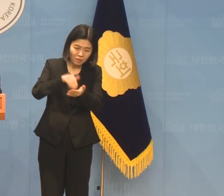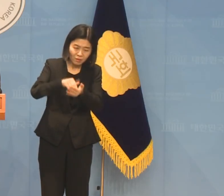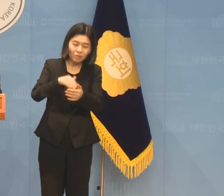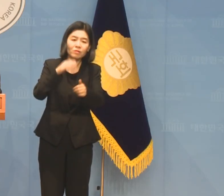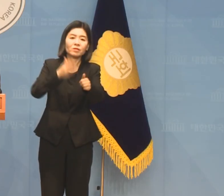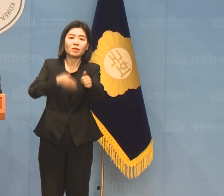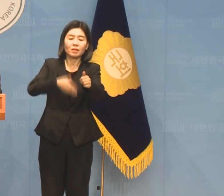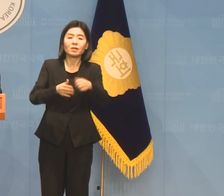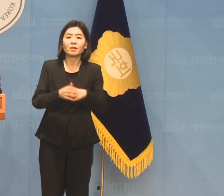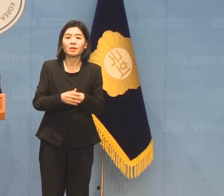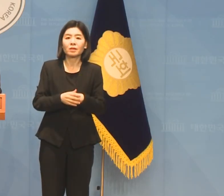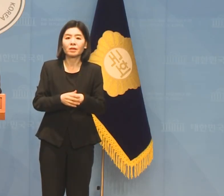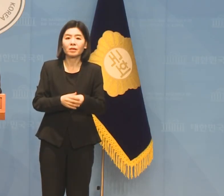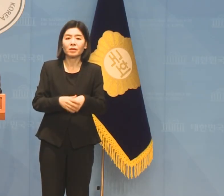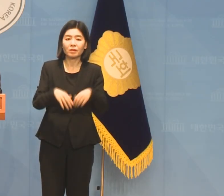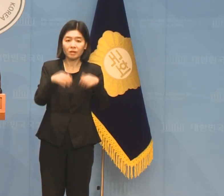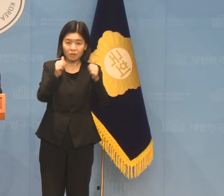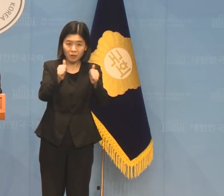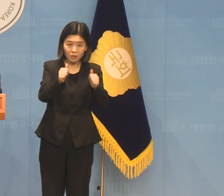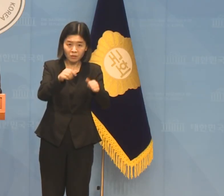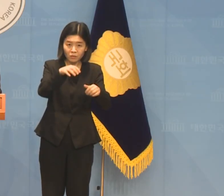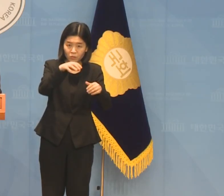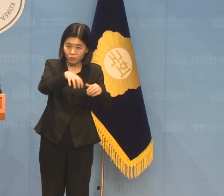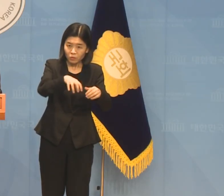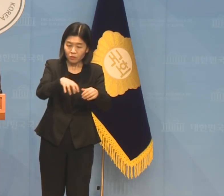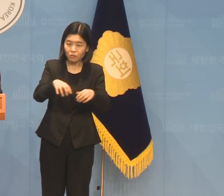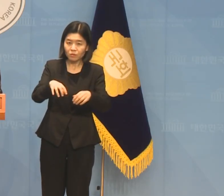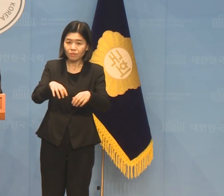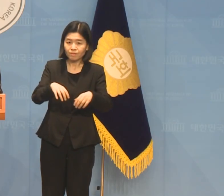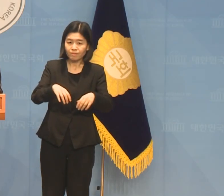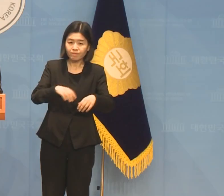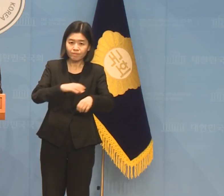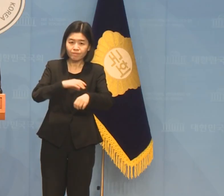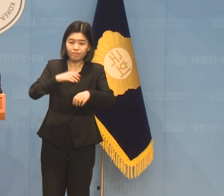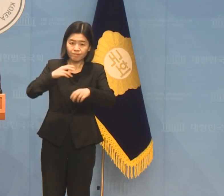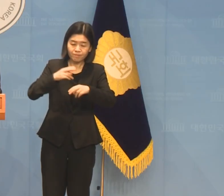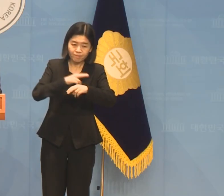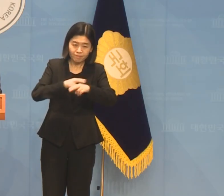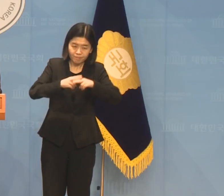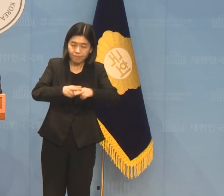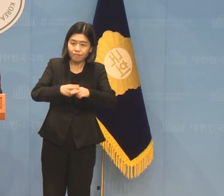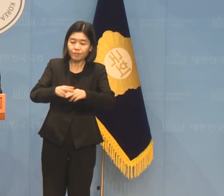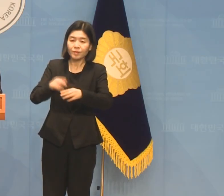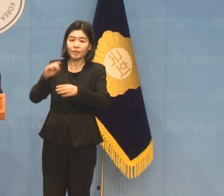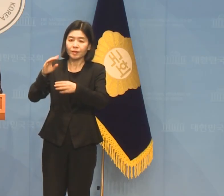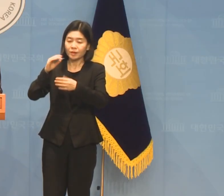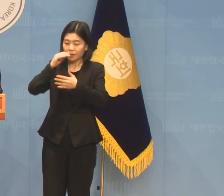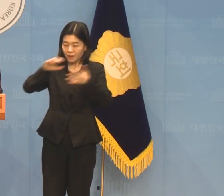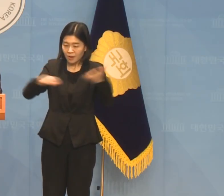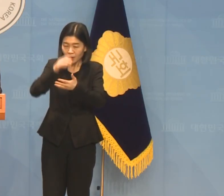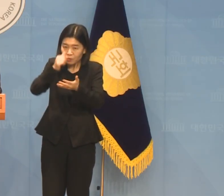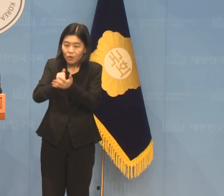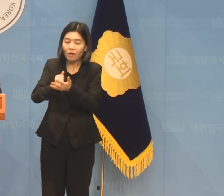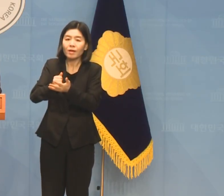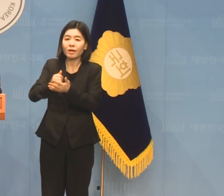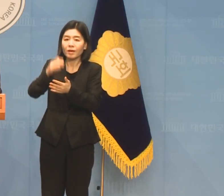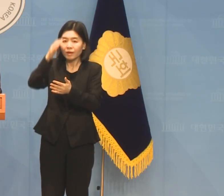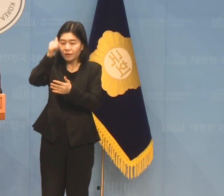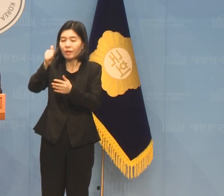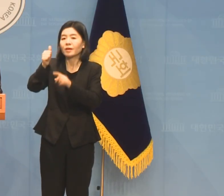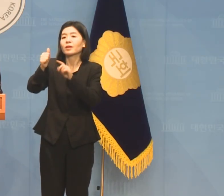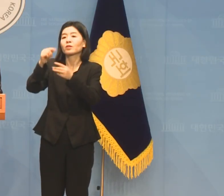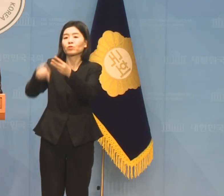재판부는 지금이라도 직권으로 내란 수괴 윤석열을 재구속하고 엄정한